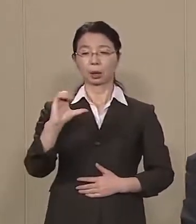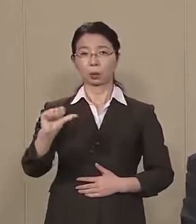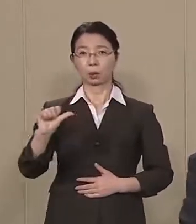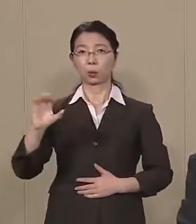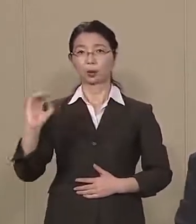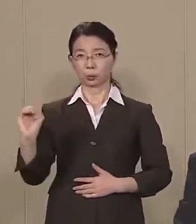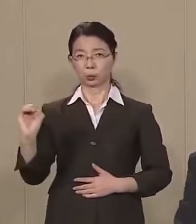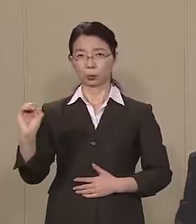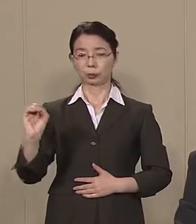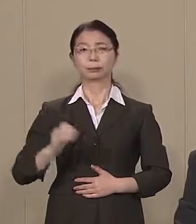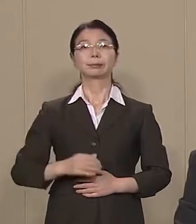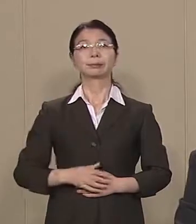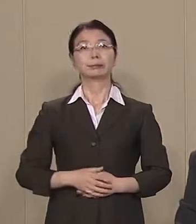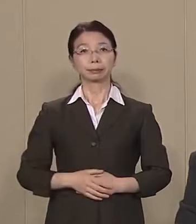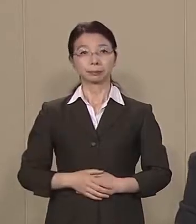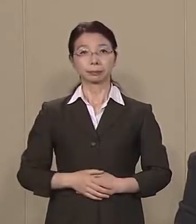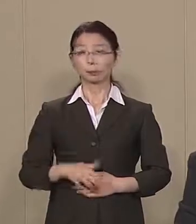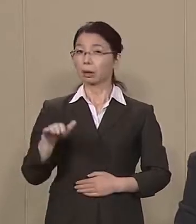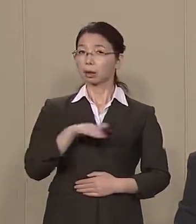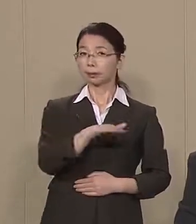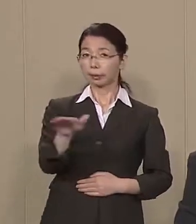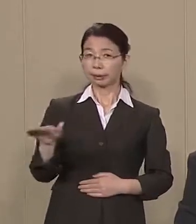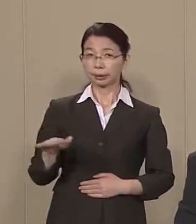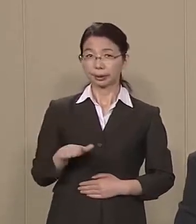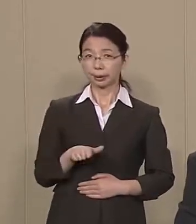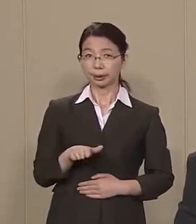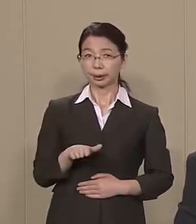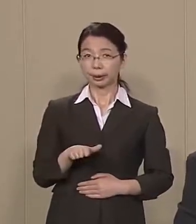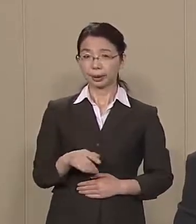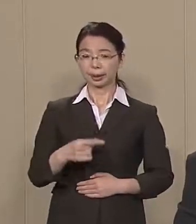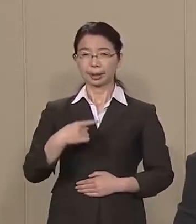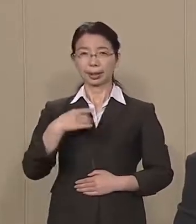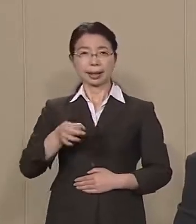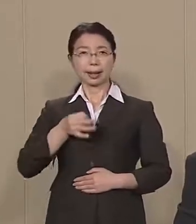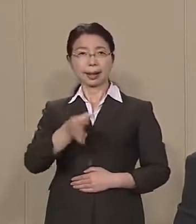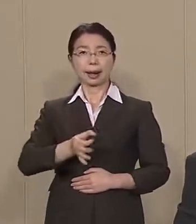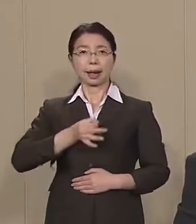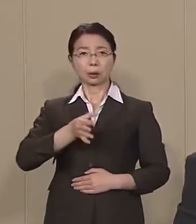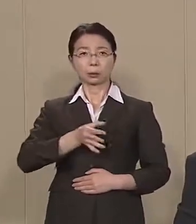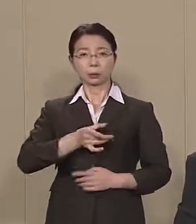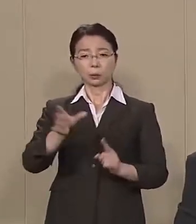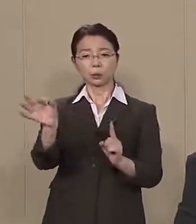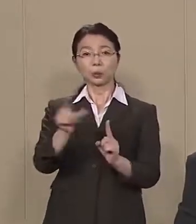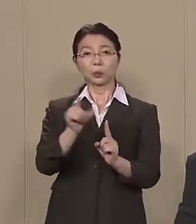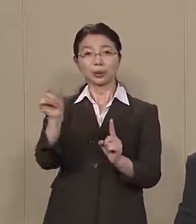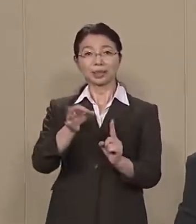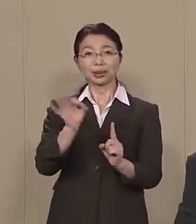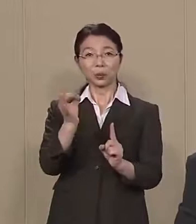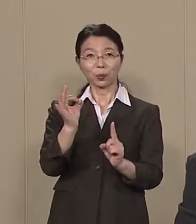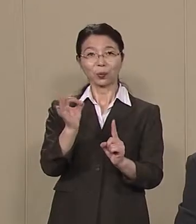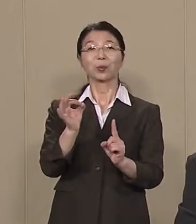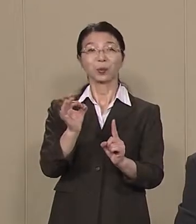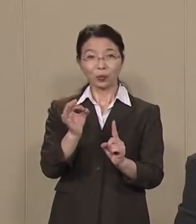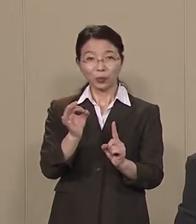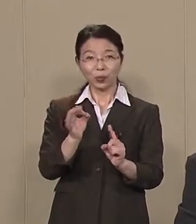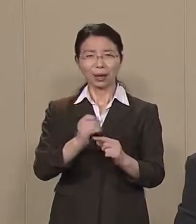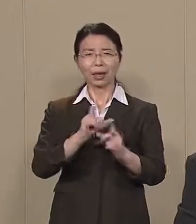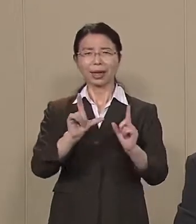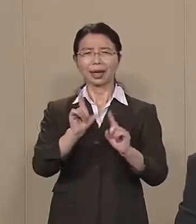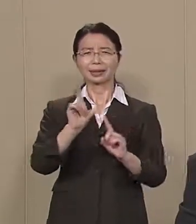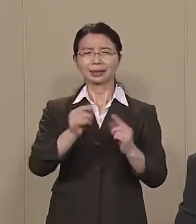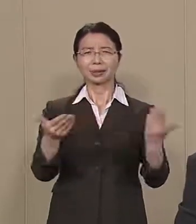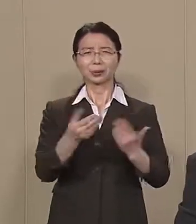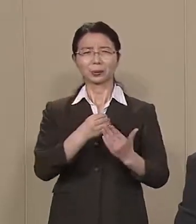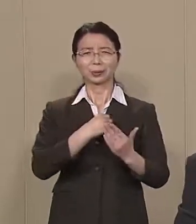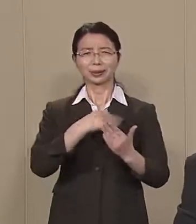です皆さんが払っている受信料のおかげで nhk職員の方は非常に